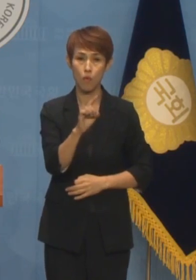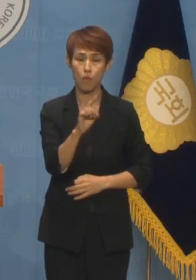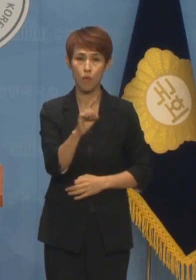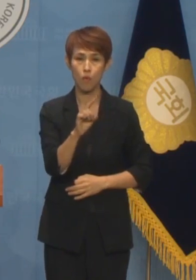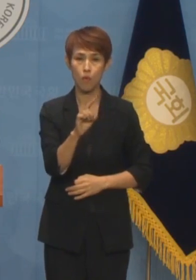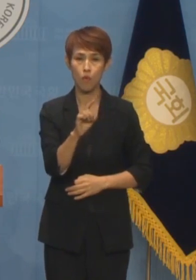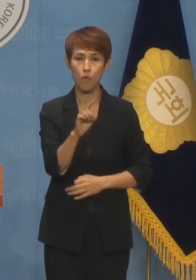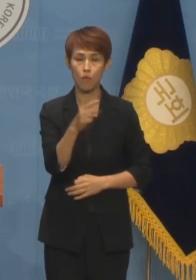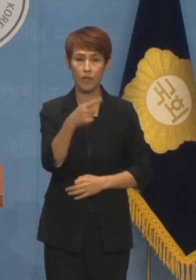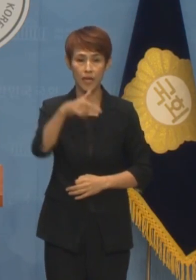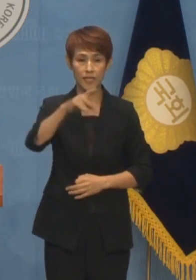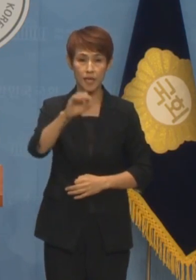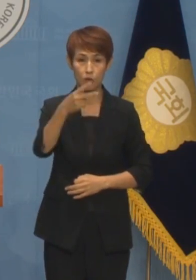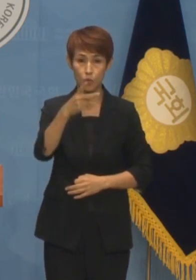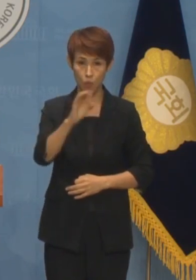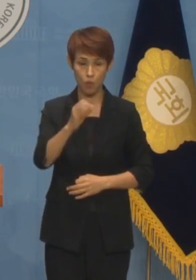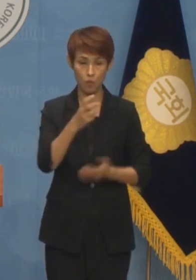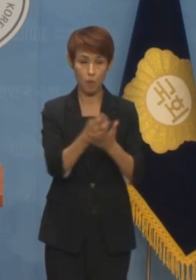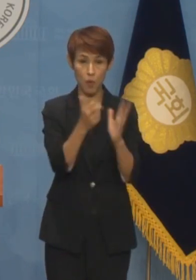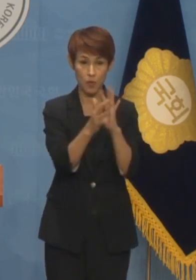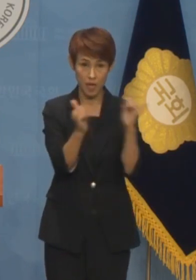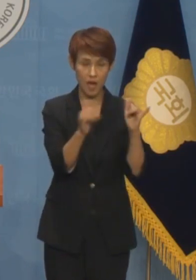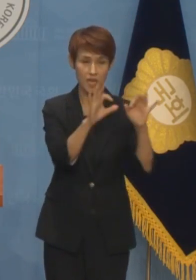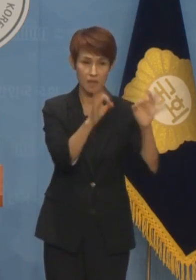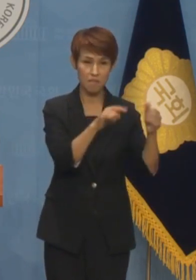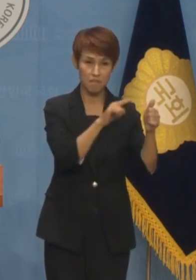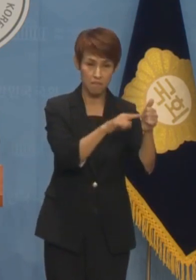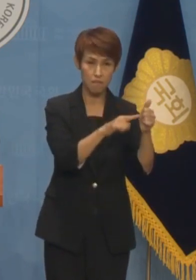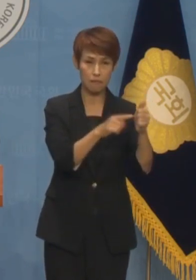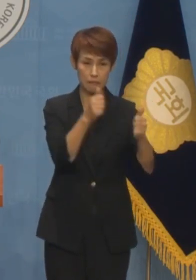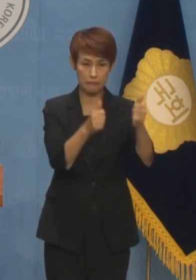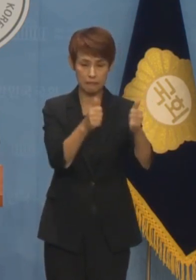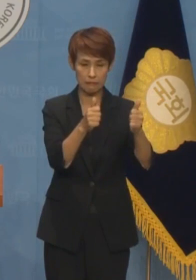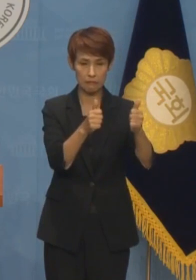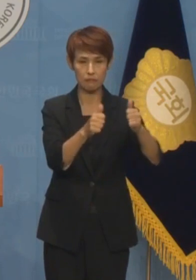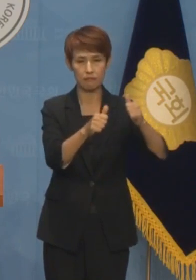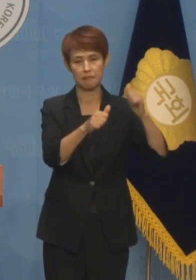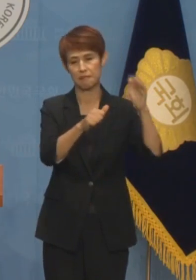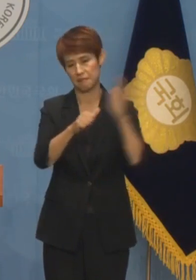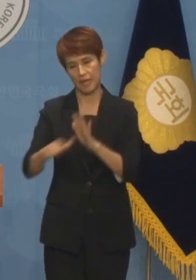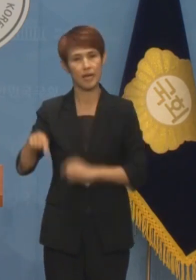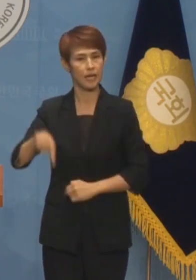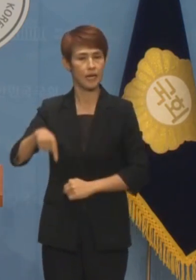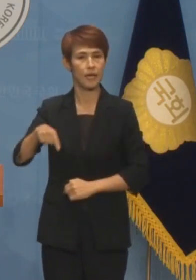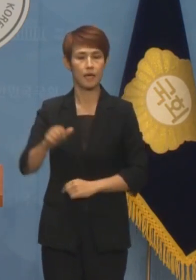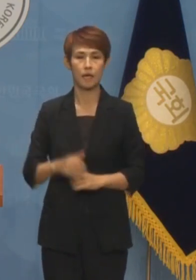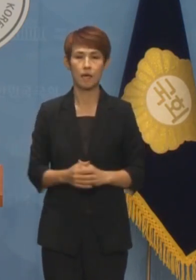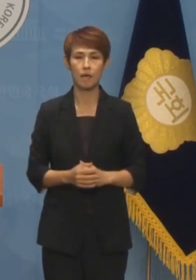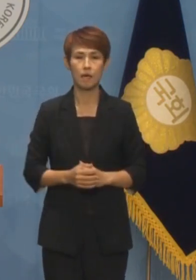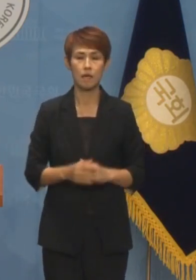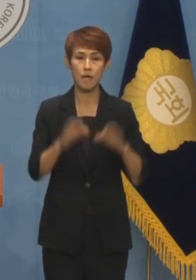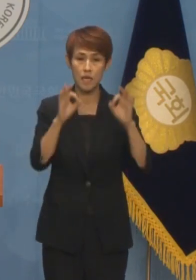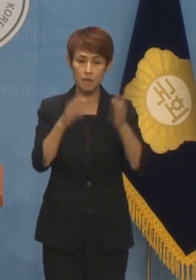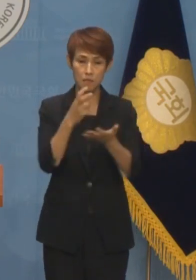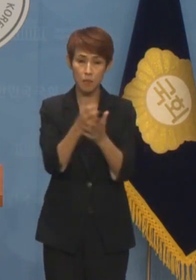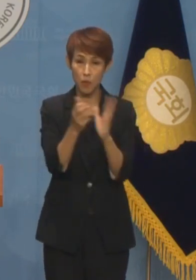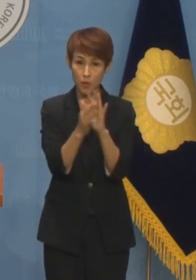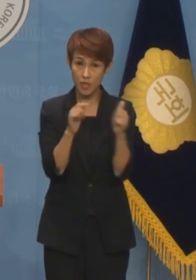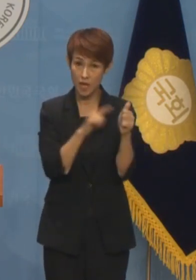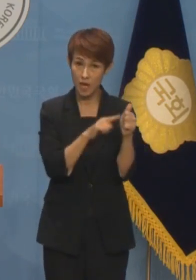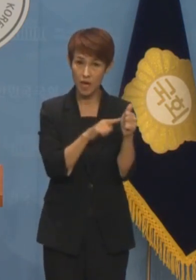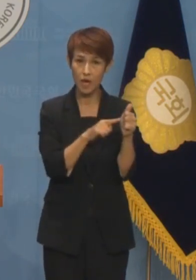대장사 변호사 출신인 김동아 후배에게 밀려 낙선한 바가 있습니다 만일 변호사가